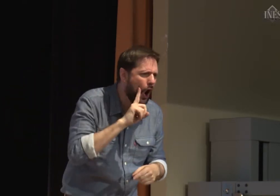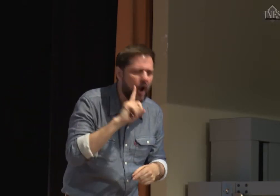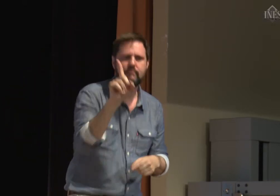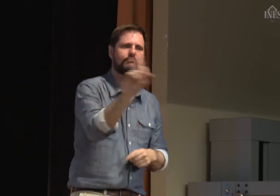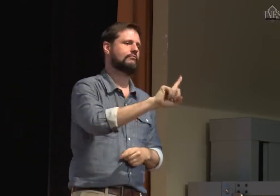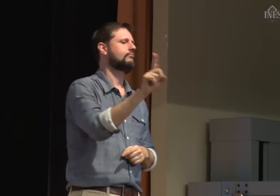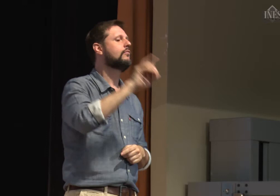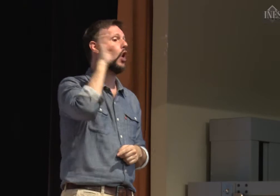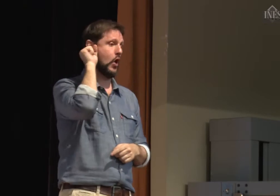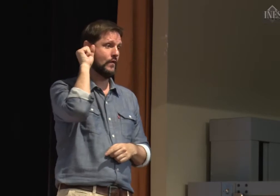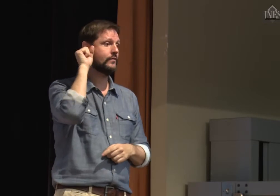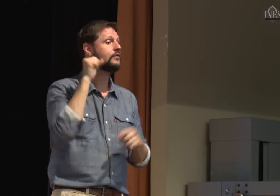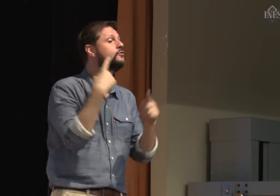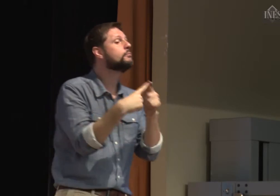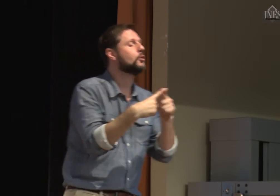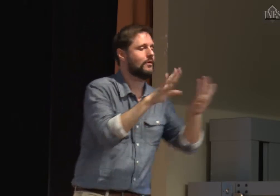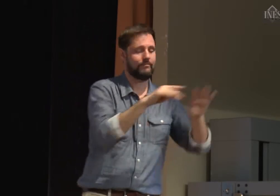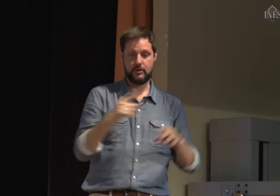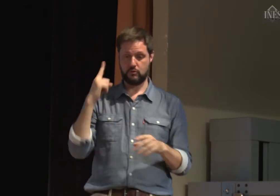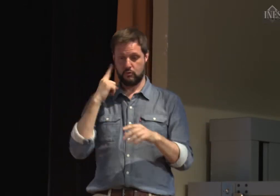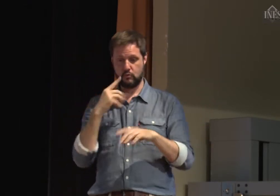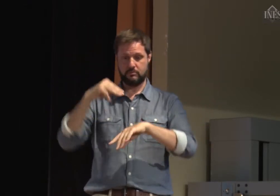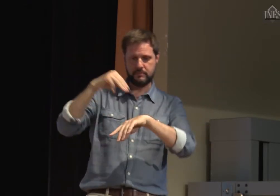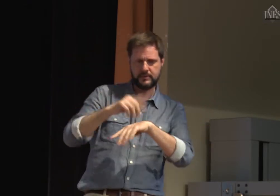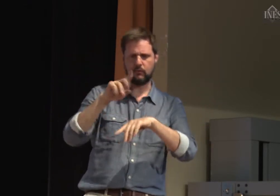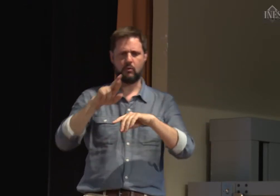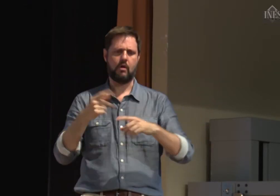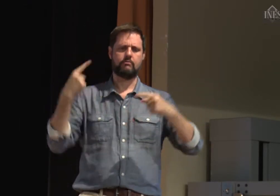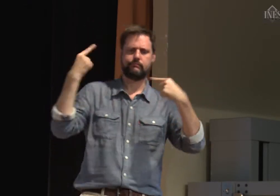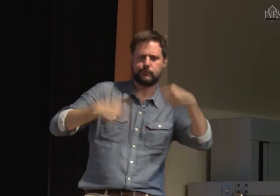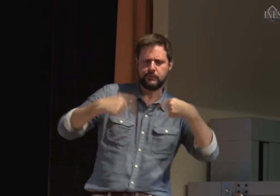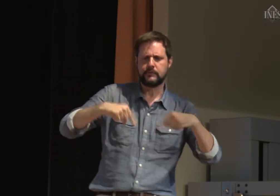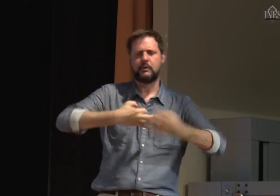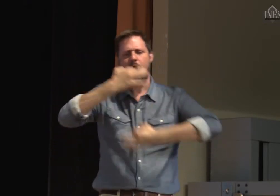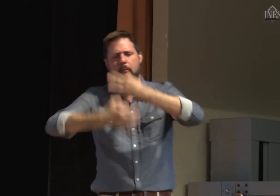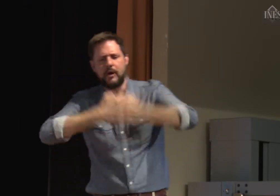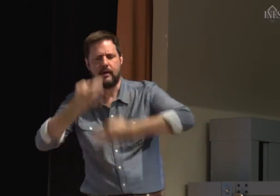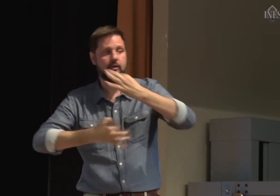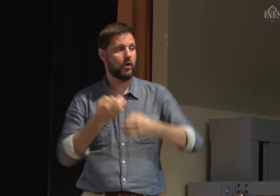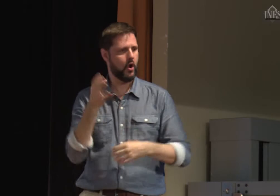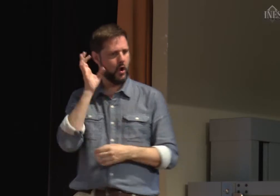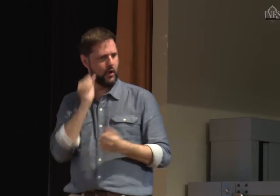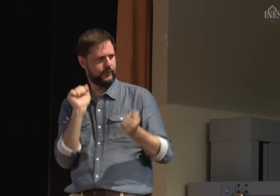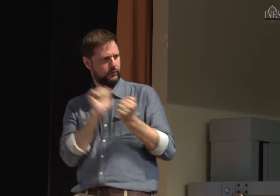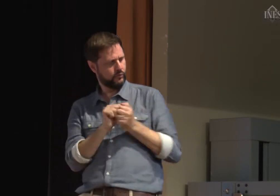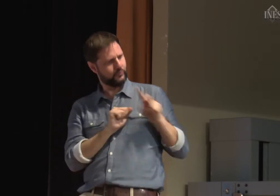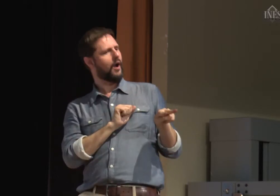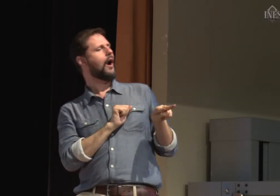pensar no mestrado, doutorado, para ouvintes que tenham interesse na área, não só isso, principalmente surdos. Surdos com as suas